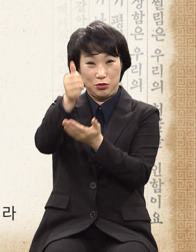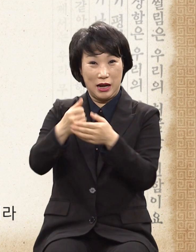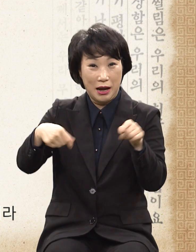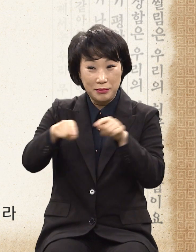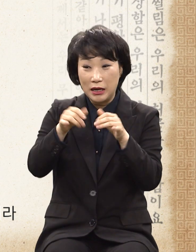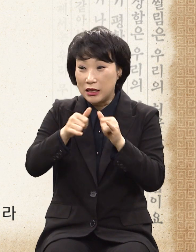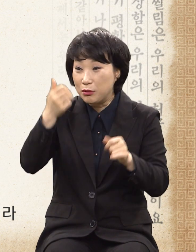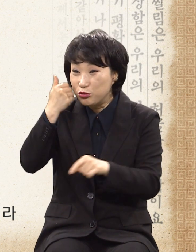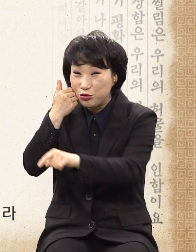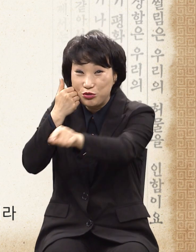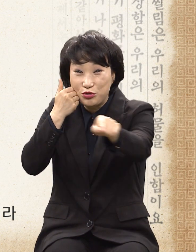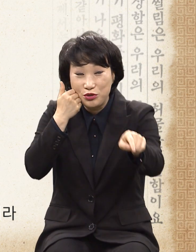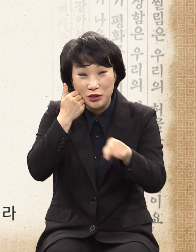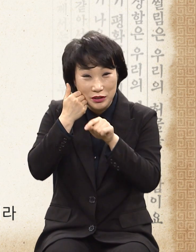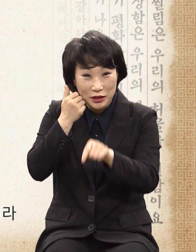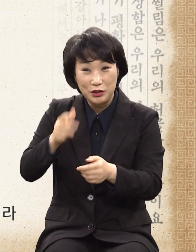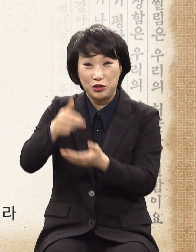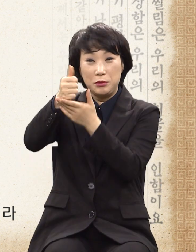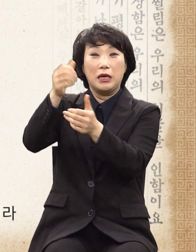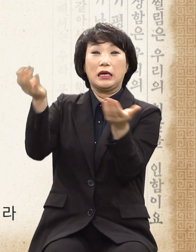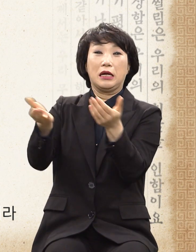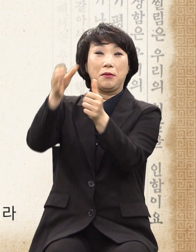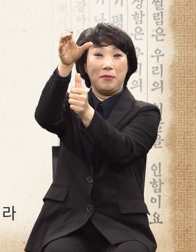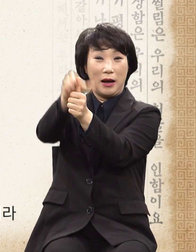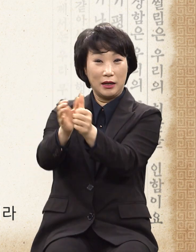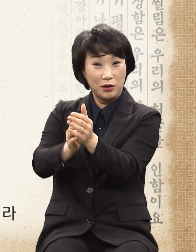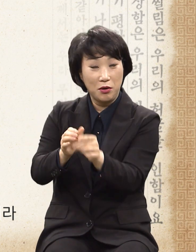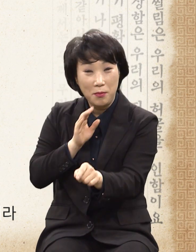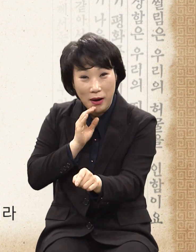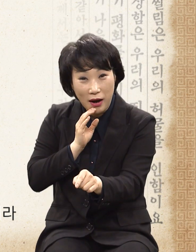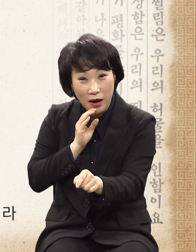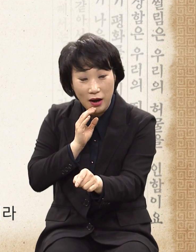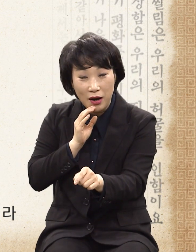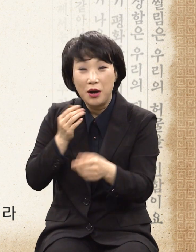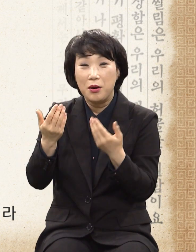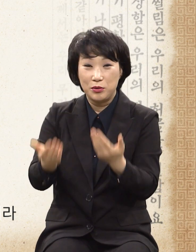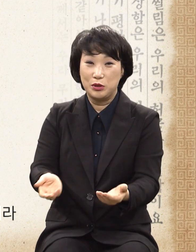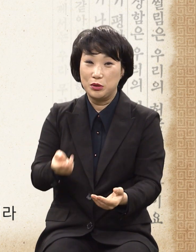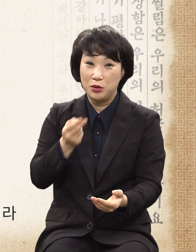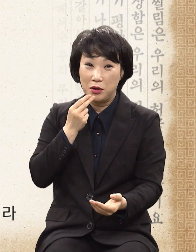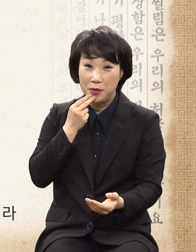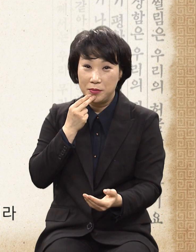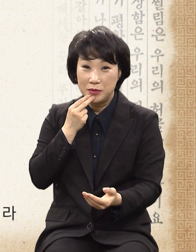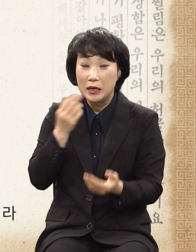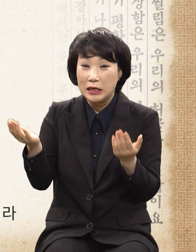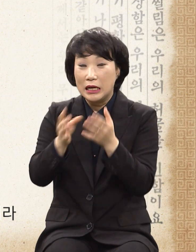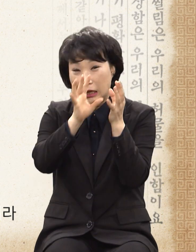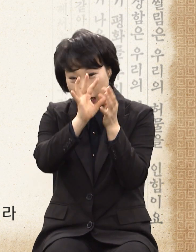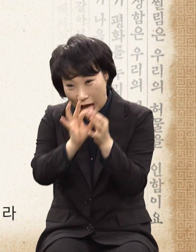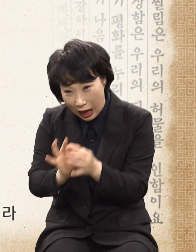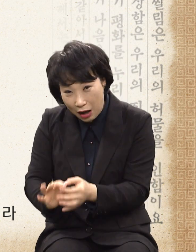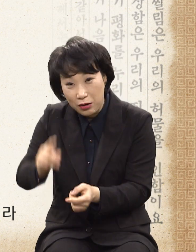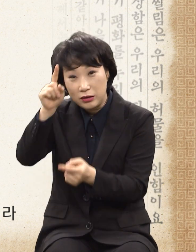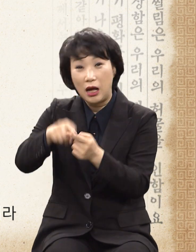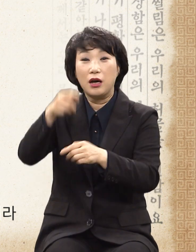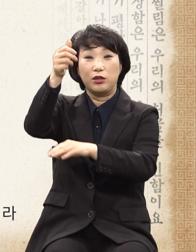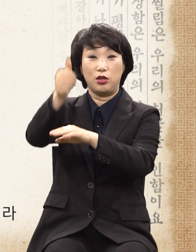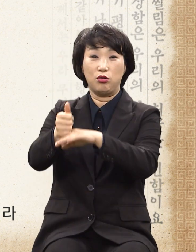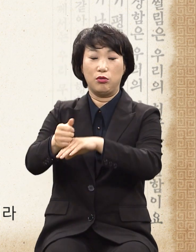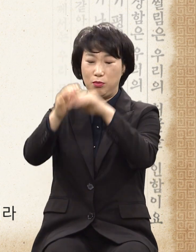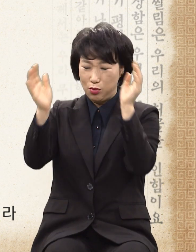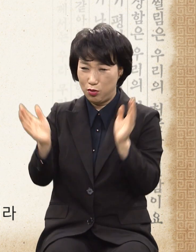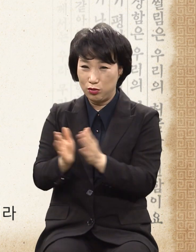함께한 자들은 주가 막힌 사역을 위해서 쉬지 않고 일하다가 결국은